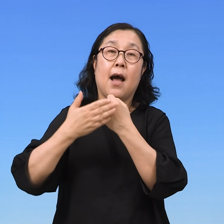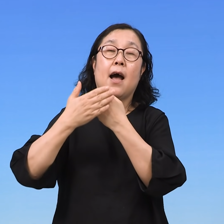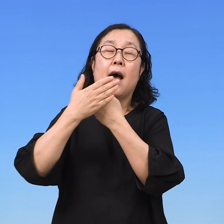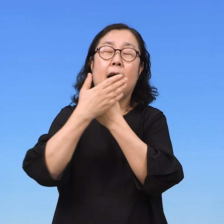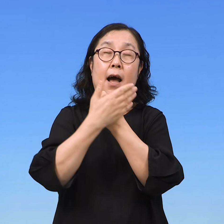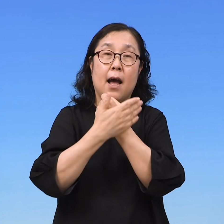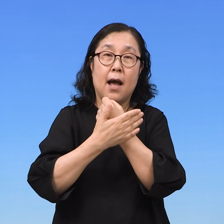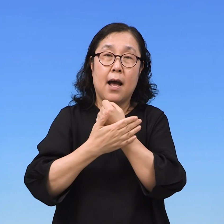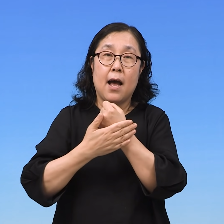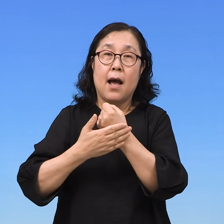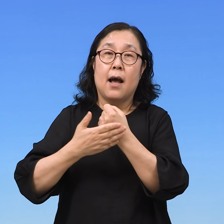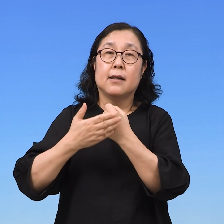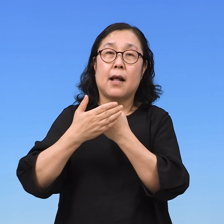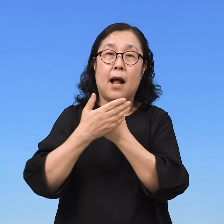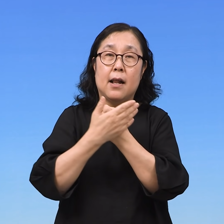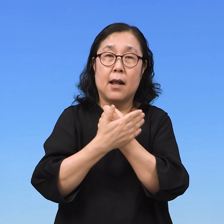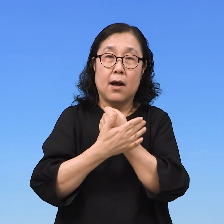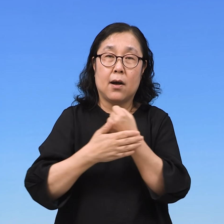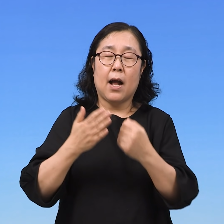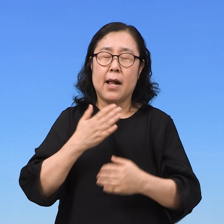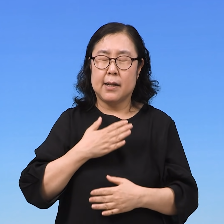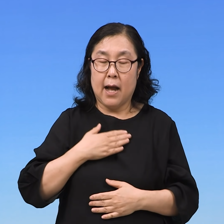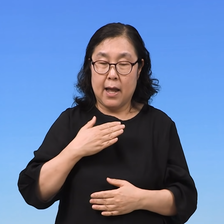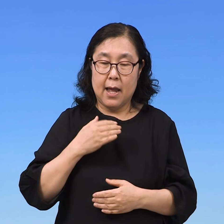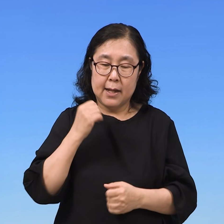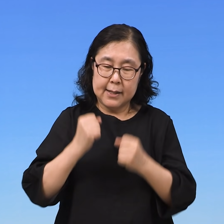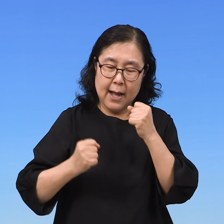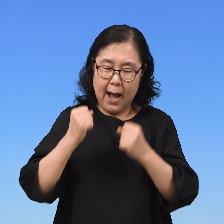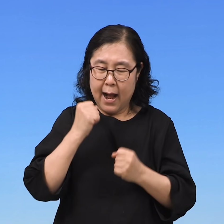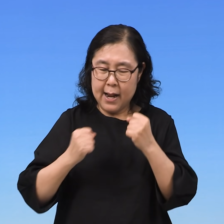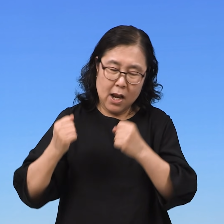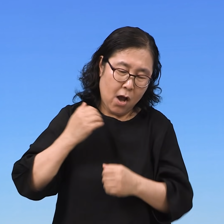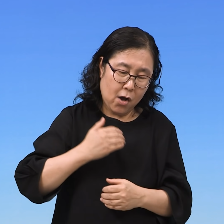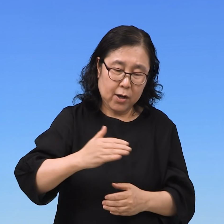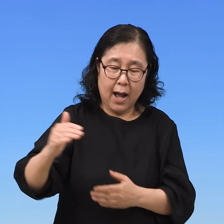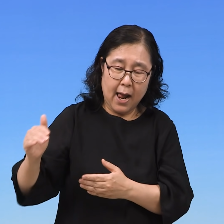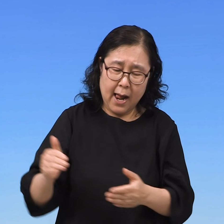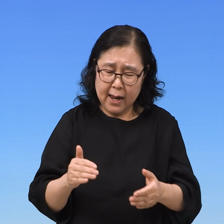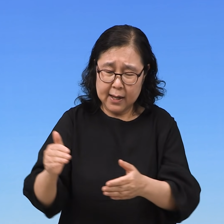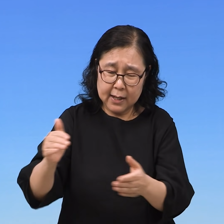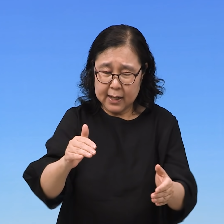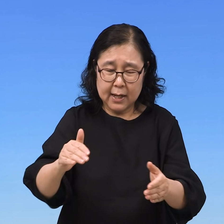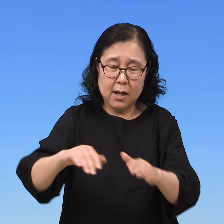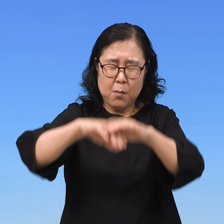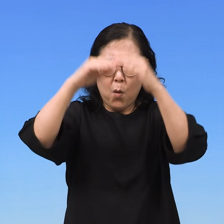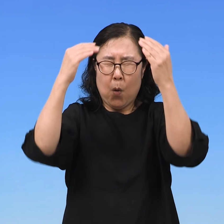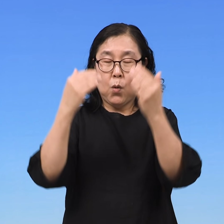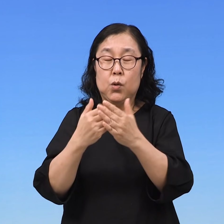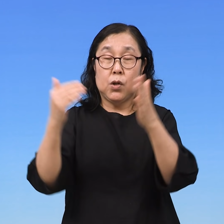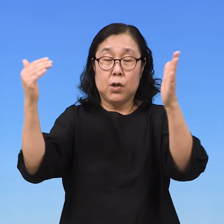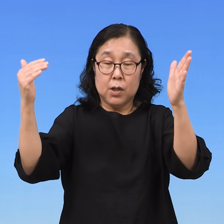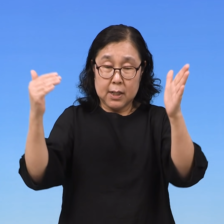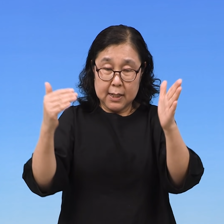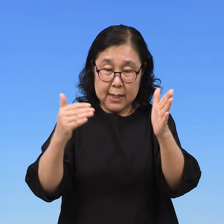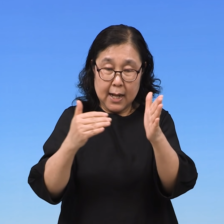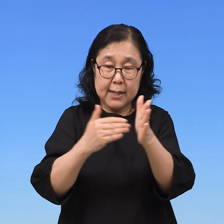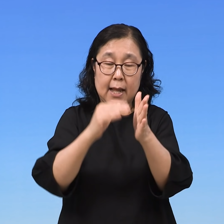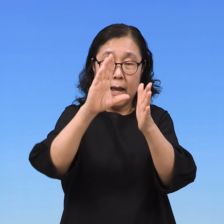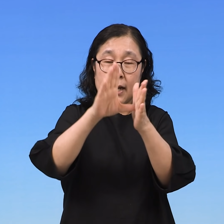이 은혜에 대한 감격, 나의 달려갈 길 다 가도록,